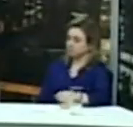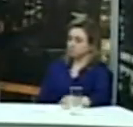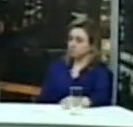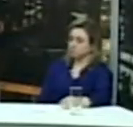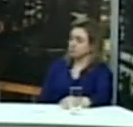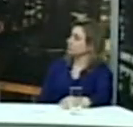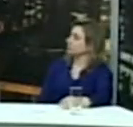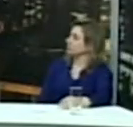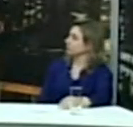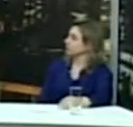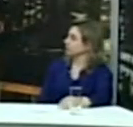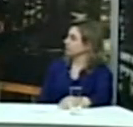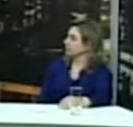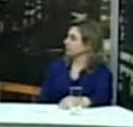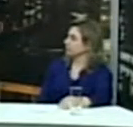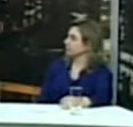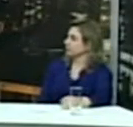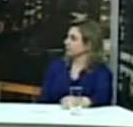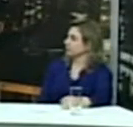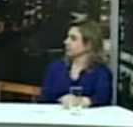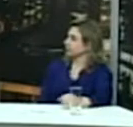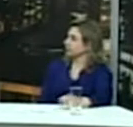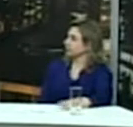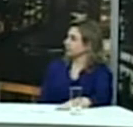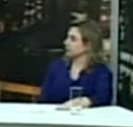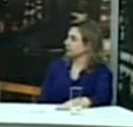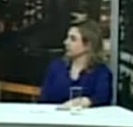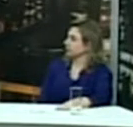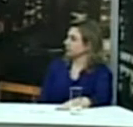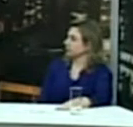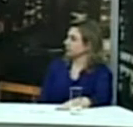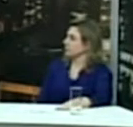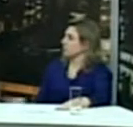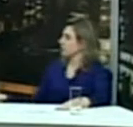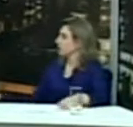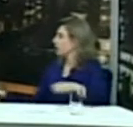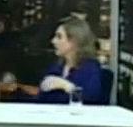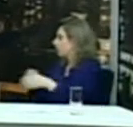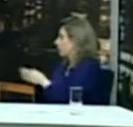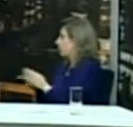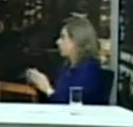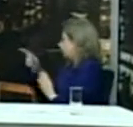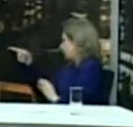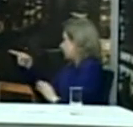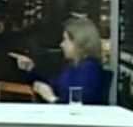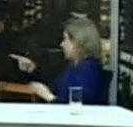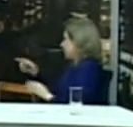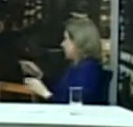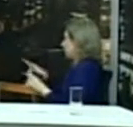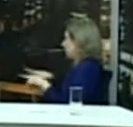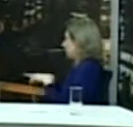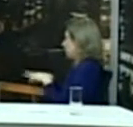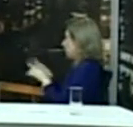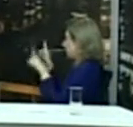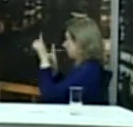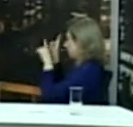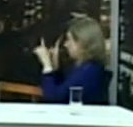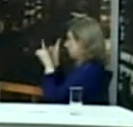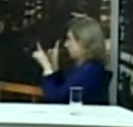Paulo? Tá muito boa. Eu saí tá agora. Tá direto em Porto Alegre? Não, eu fui na terça, a gente teve. Tá, hoje na administração também.